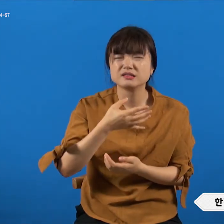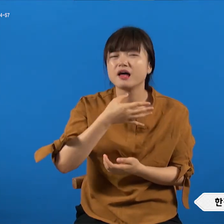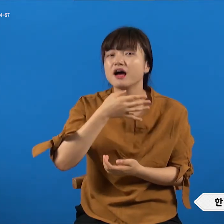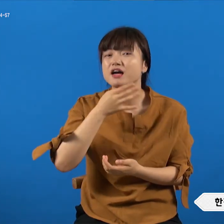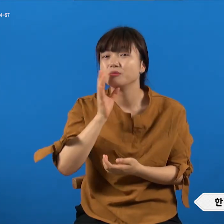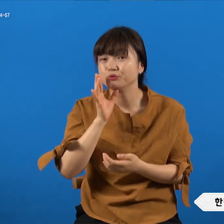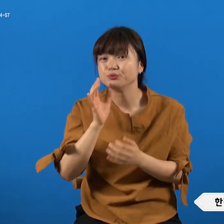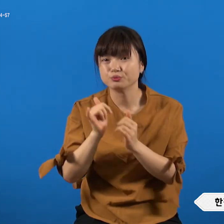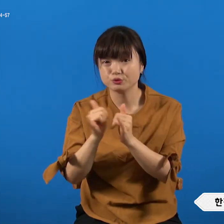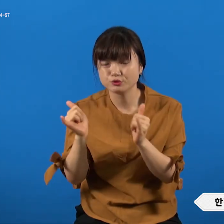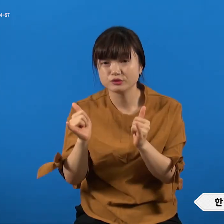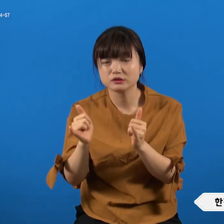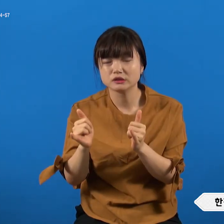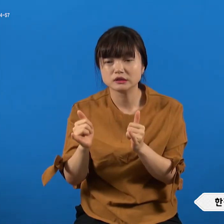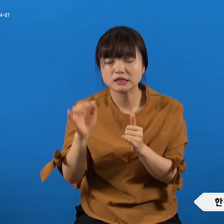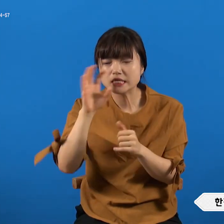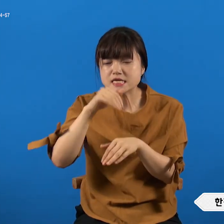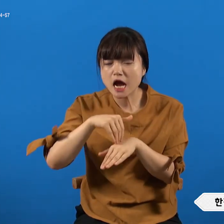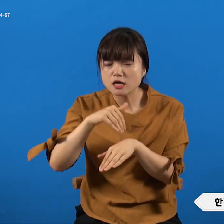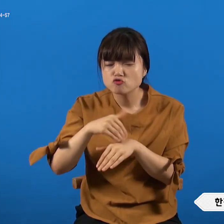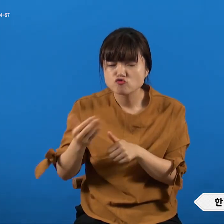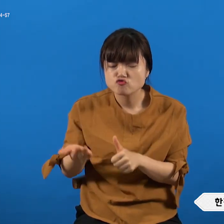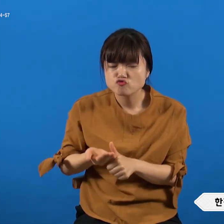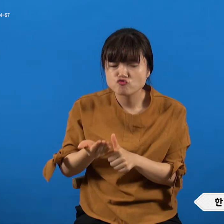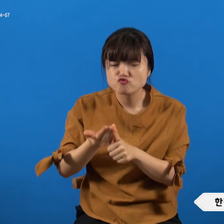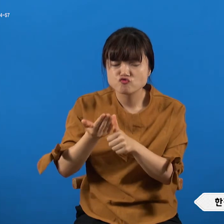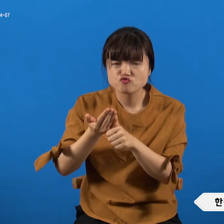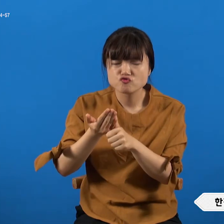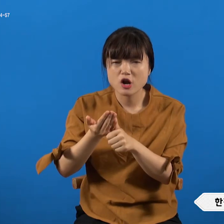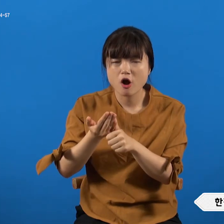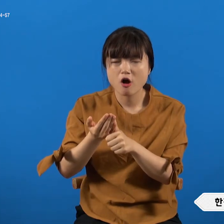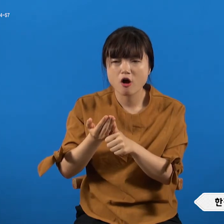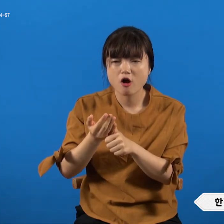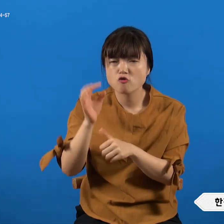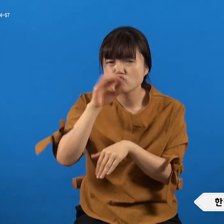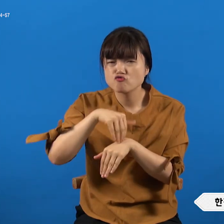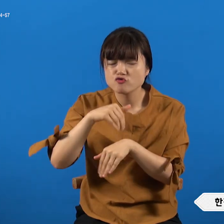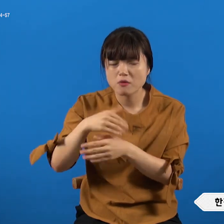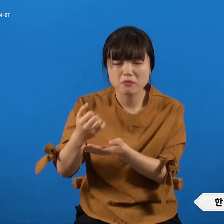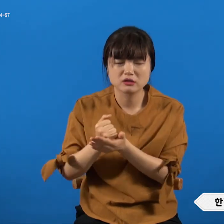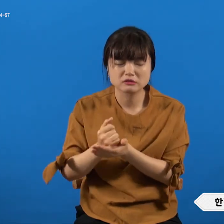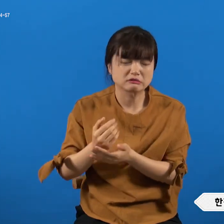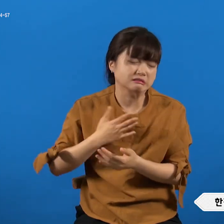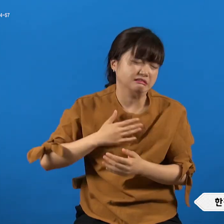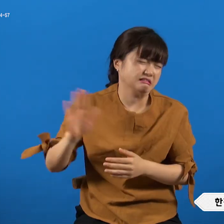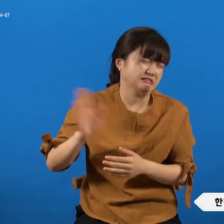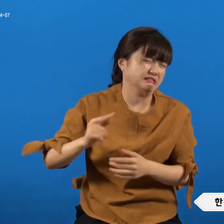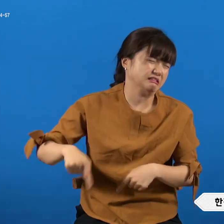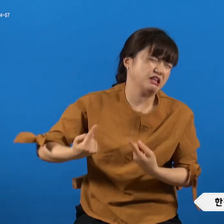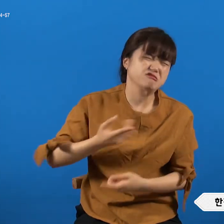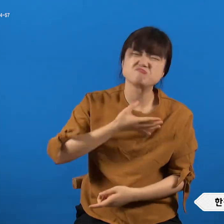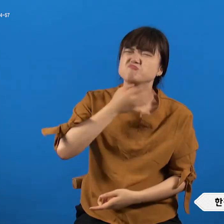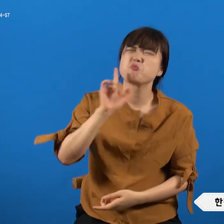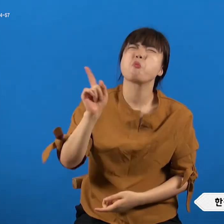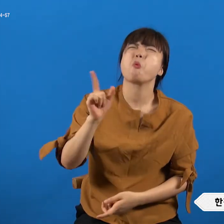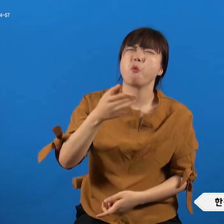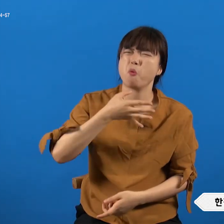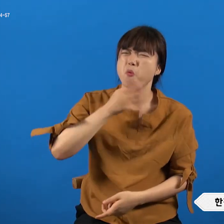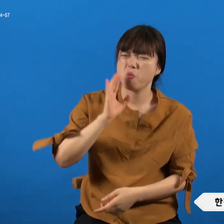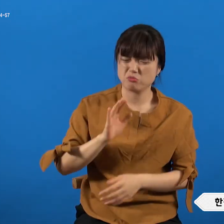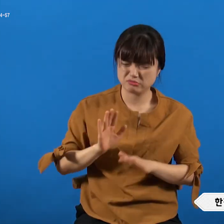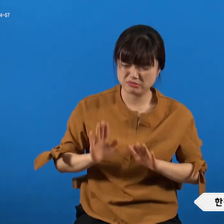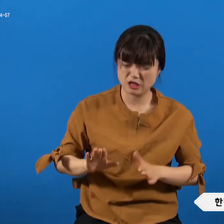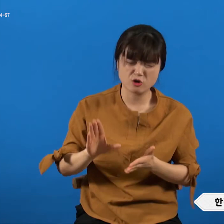분들 중에서는 이 양육 훈련에 안 들어가시려고 하는 분들이 종종 계신다 하는 얘기를 들었습니다. 이제는